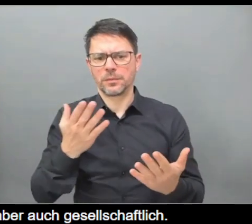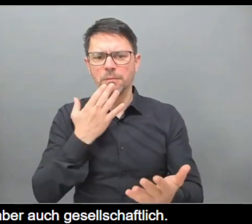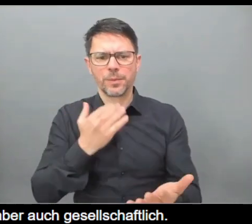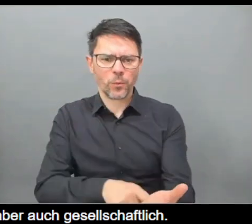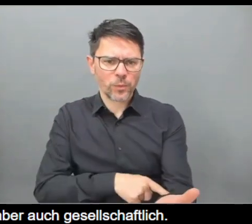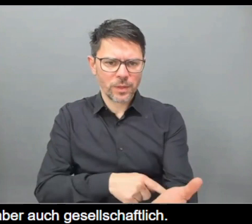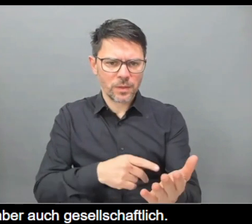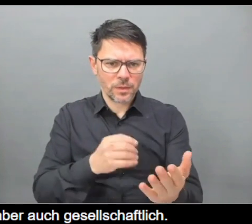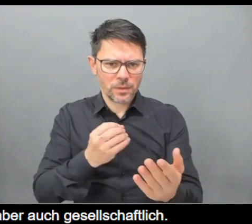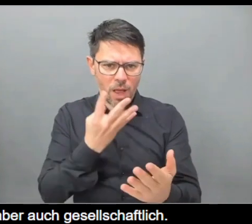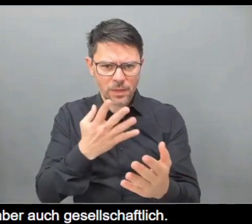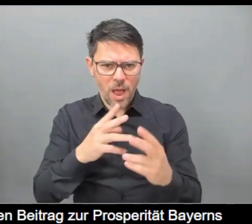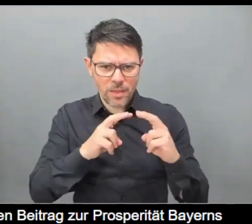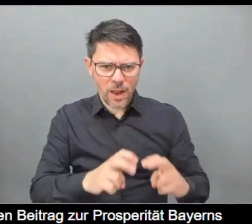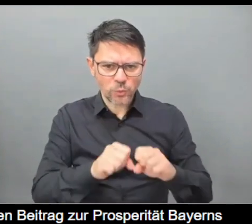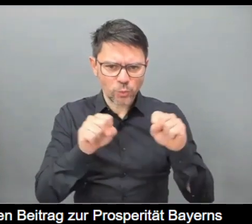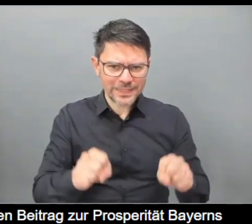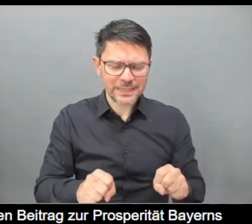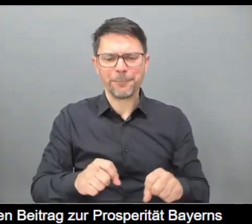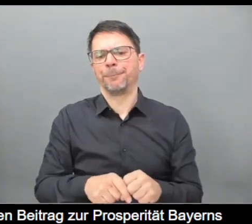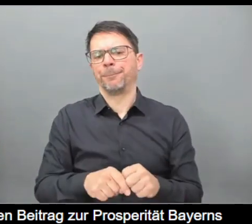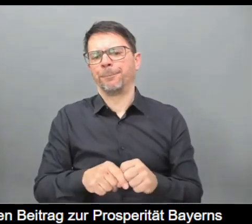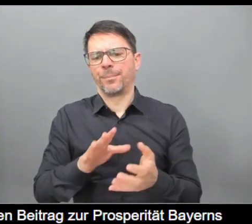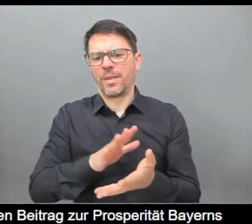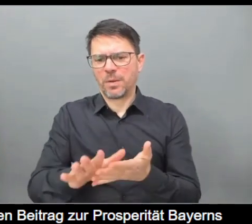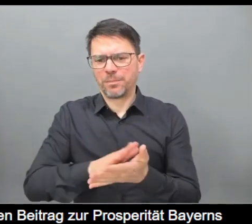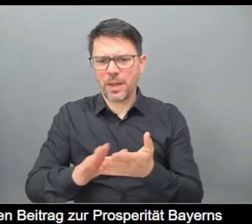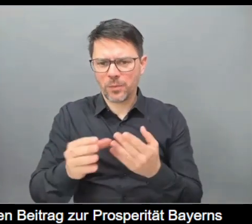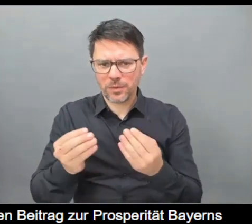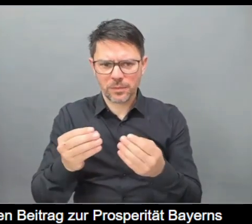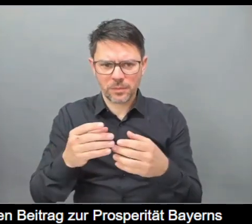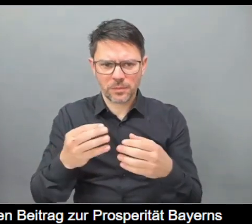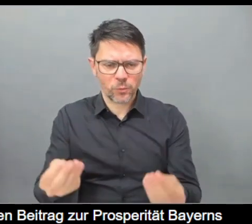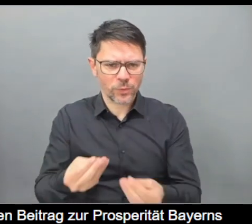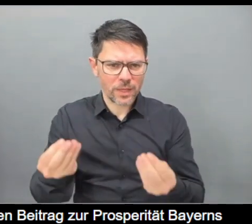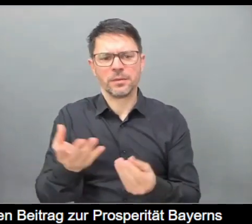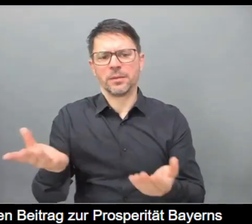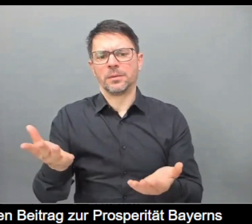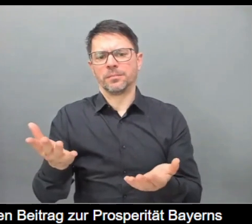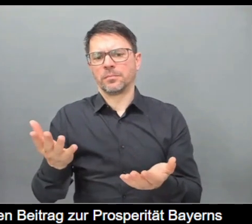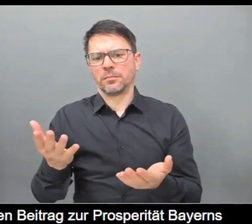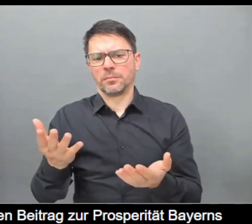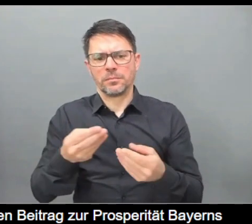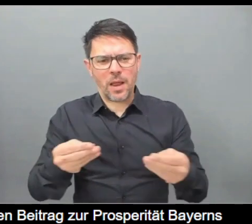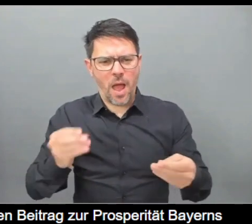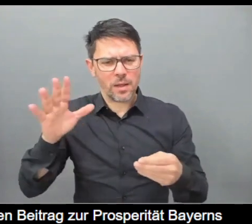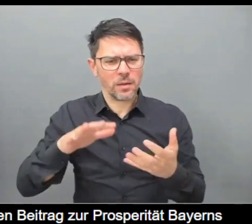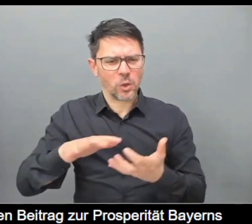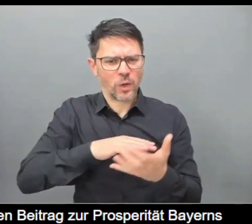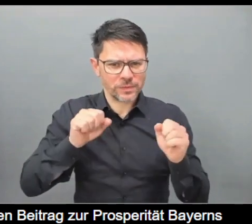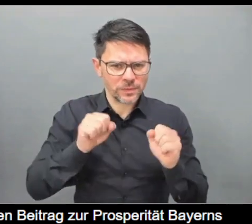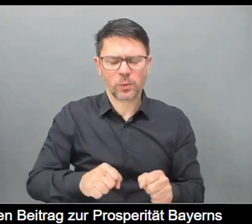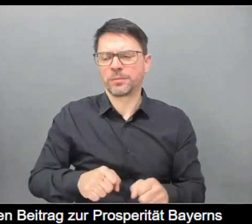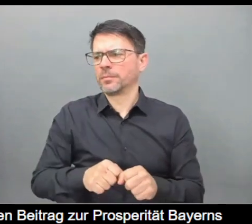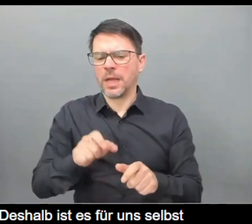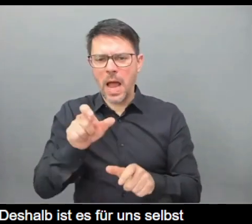4 Millionen Euro. Das sind alles Hilfsgüter, die dann geliefert werden und die dort in der Region, da kommt es dann auch nicht darauf an, ob das dann